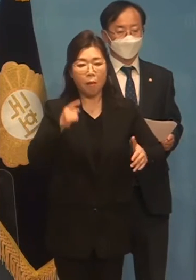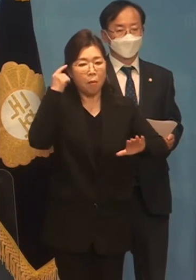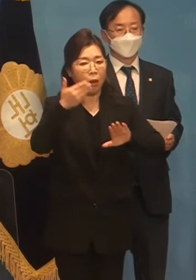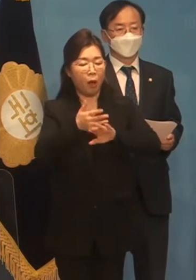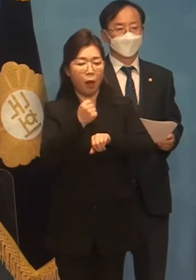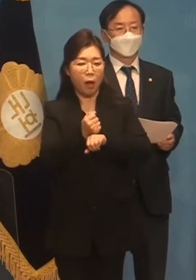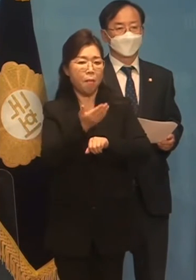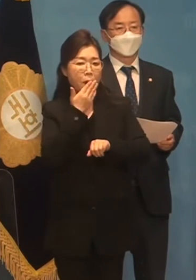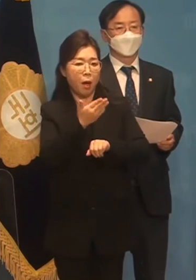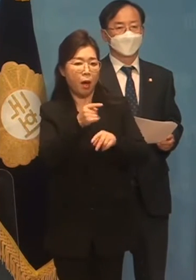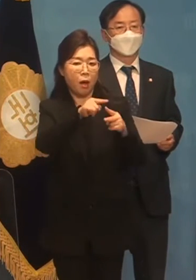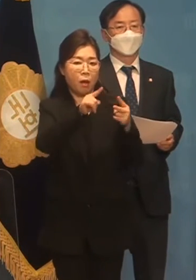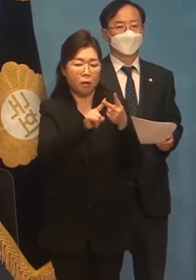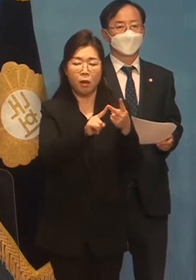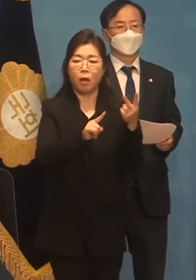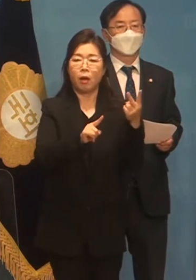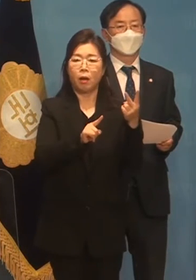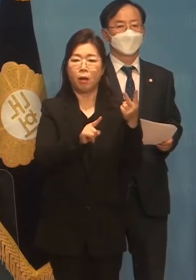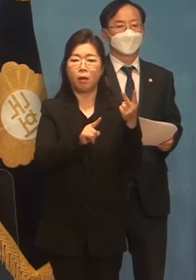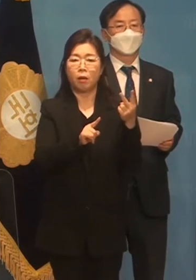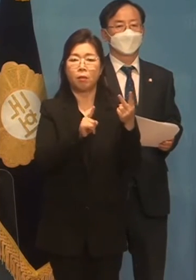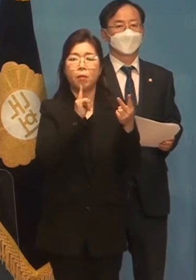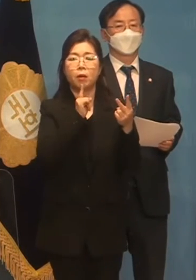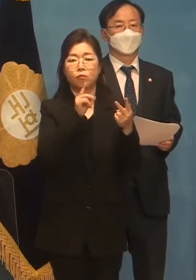있다는 의사마저 드러내고 있습니다.